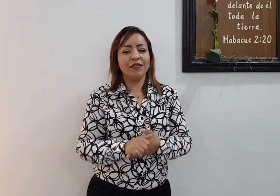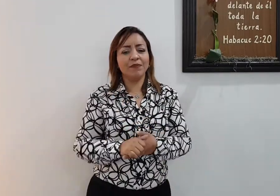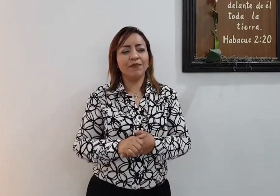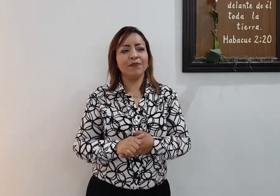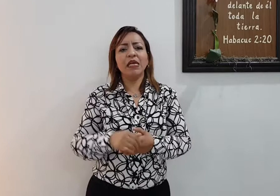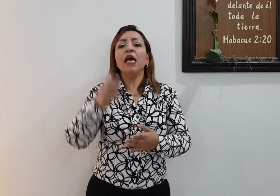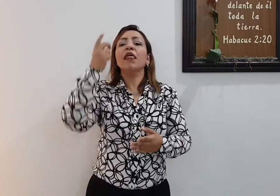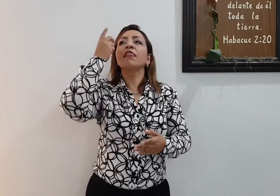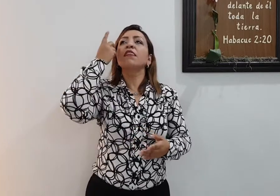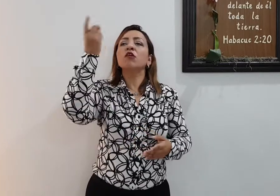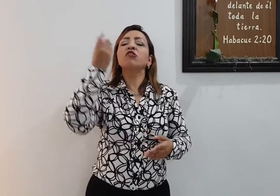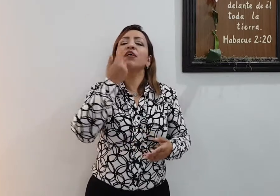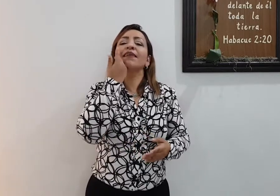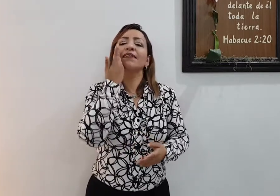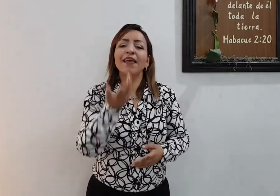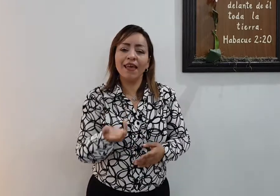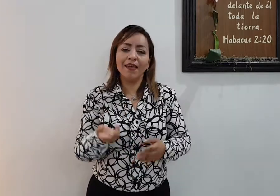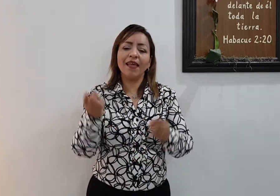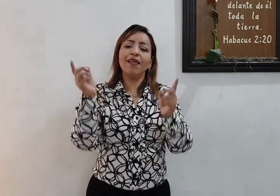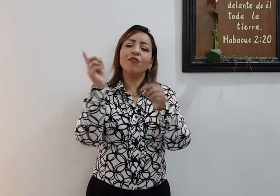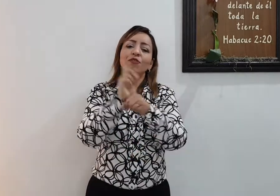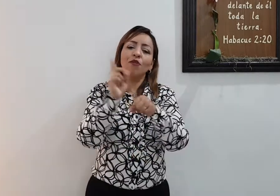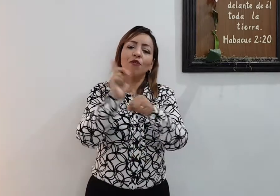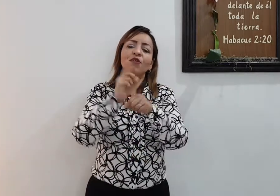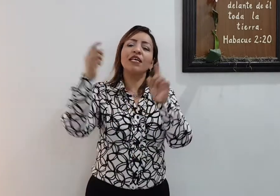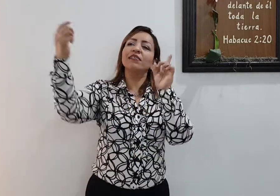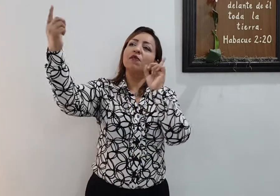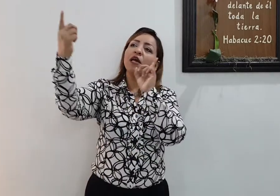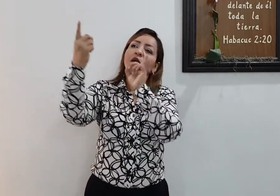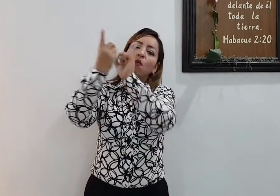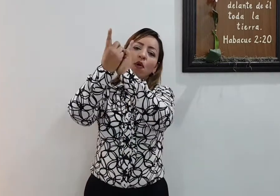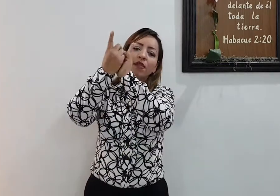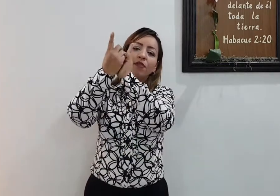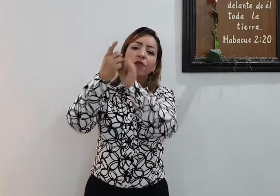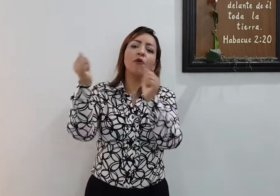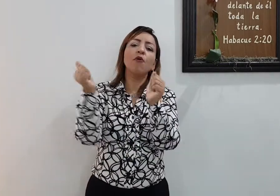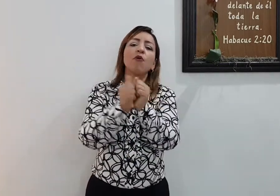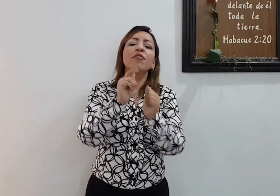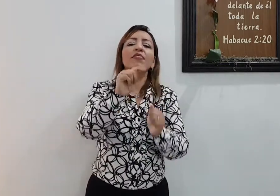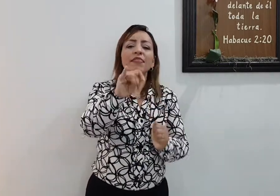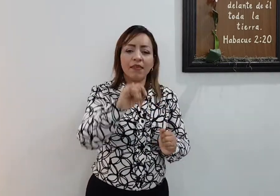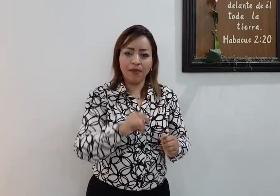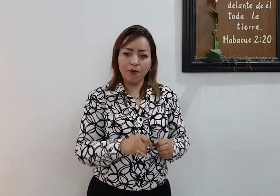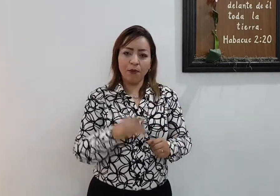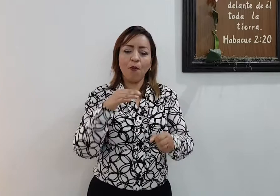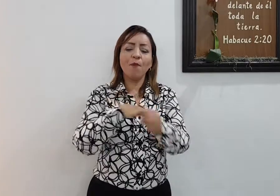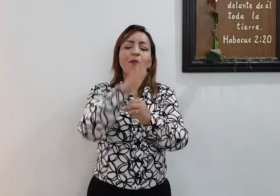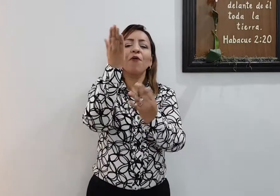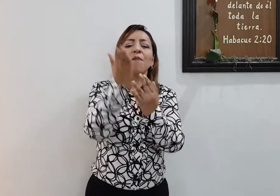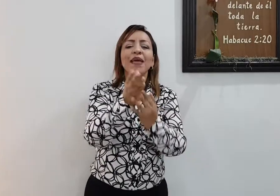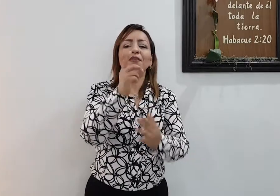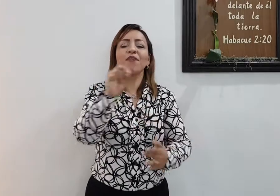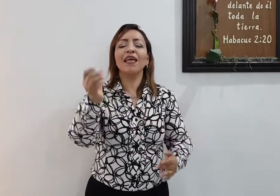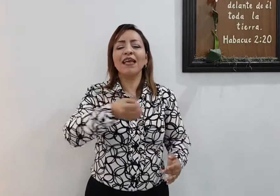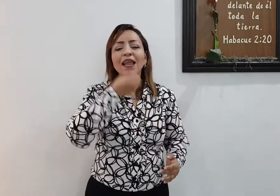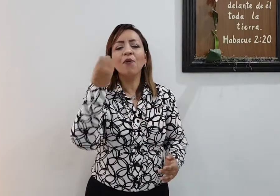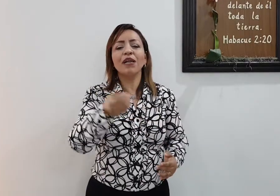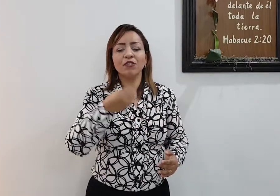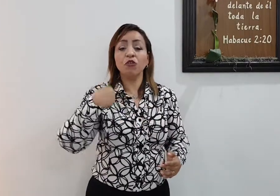día. Y si no es en un tiempo devocional, al menos que sea en su alimento, hermano. Pero aprenda a clamar al Señor. ¿Cómo nos